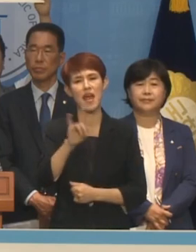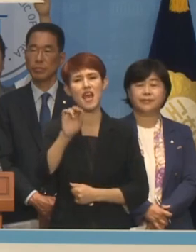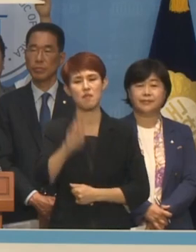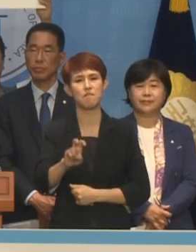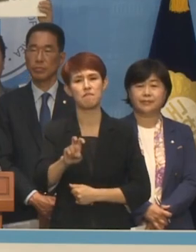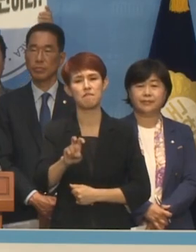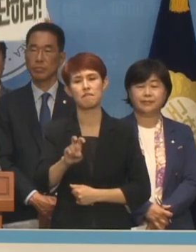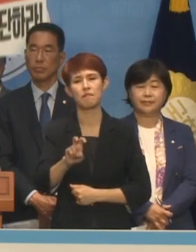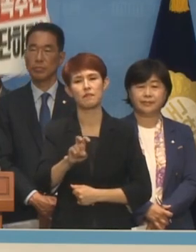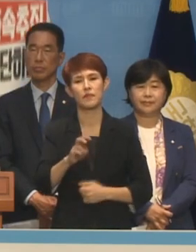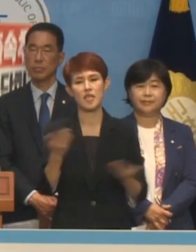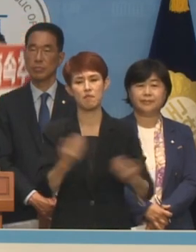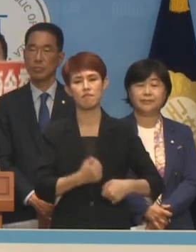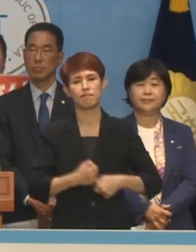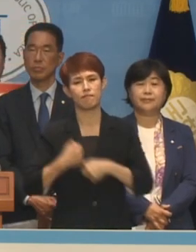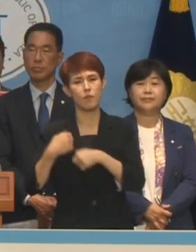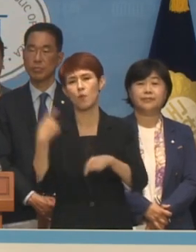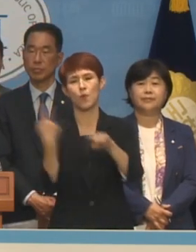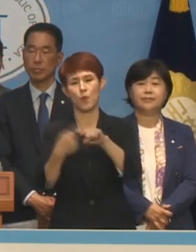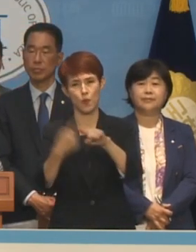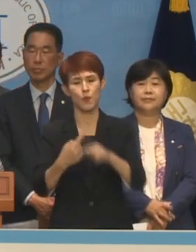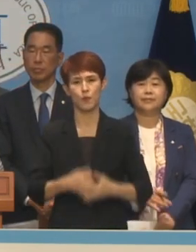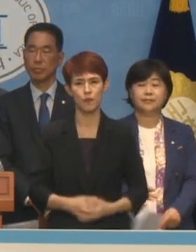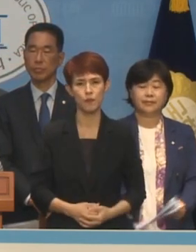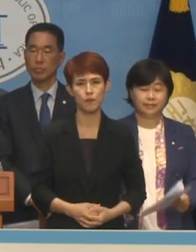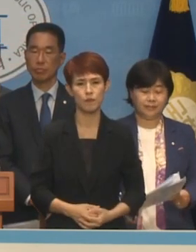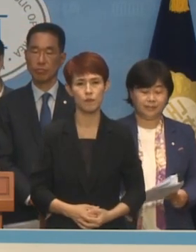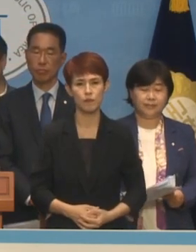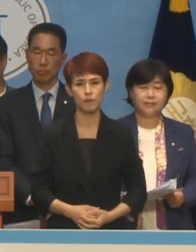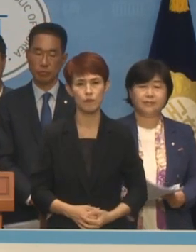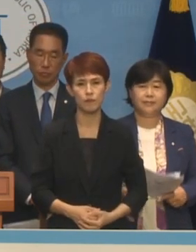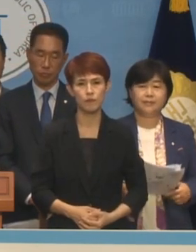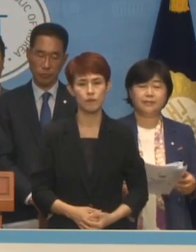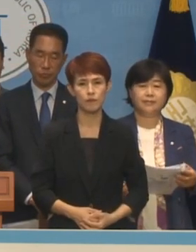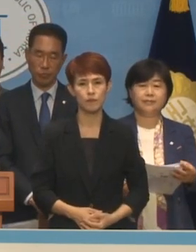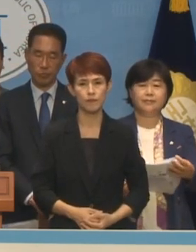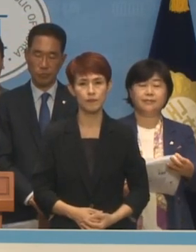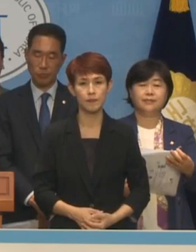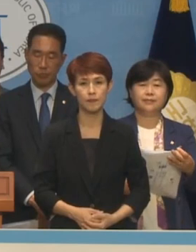법적 책임도 추궁당하게 될 것이라는 점을 말씀드리고자 합니다.